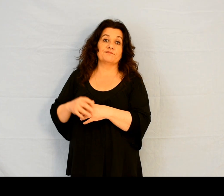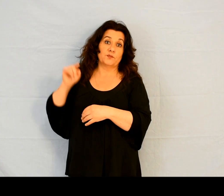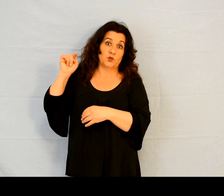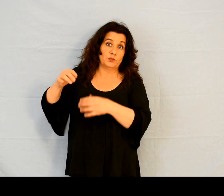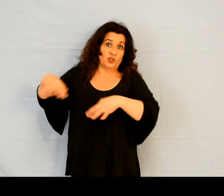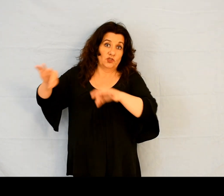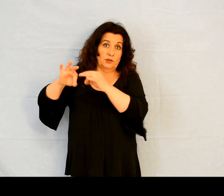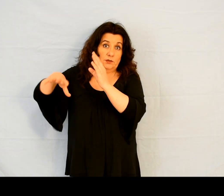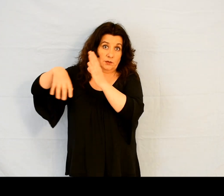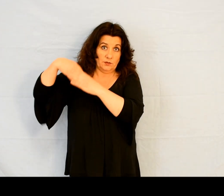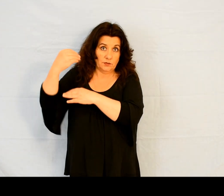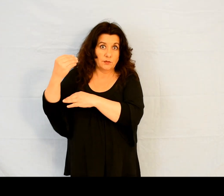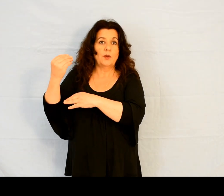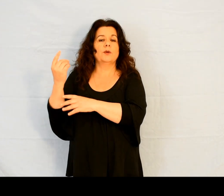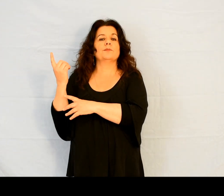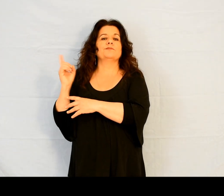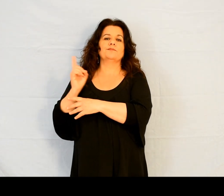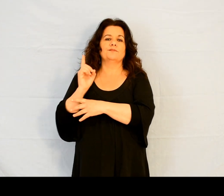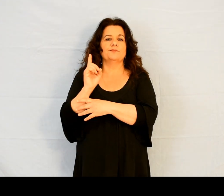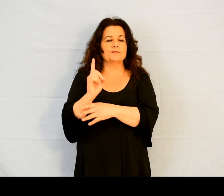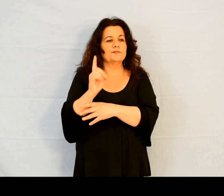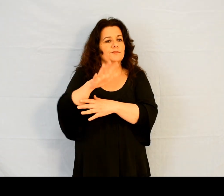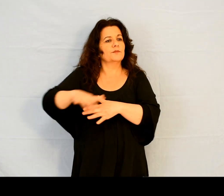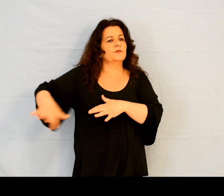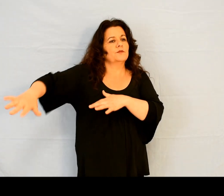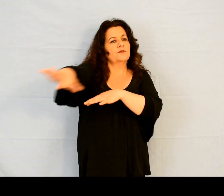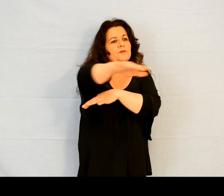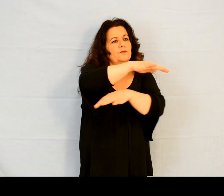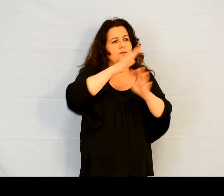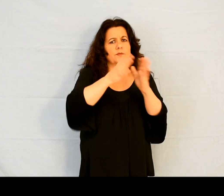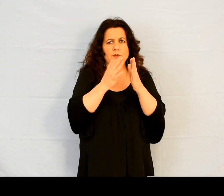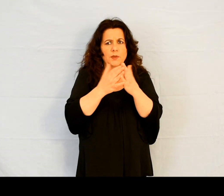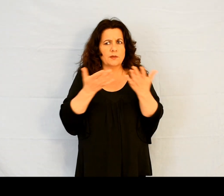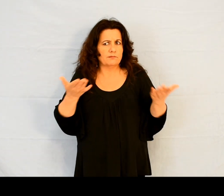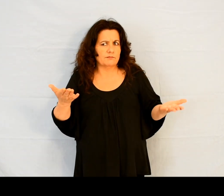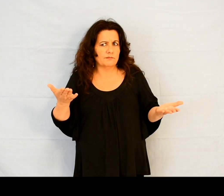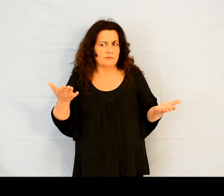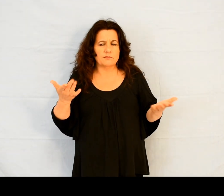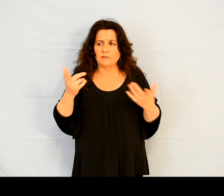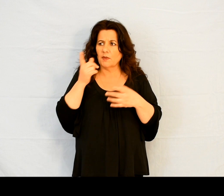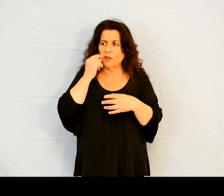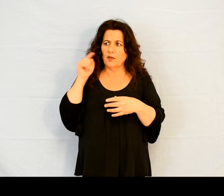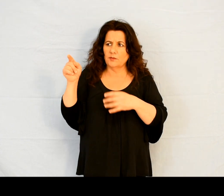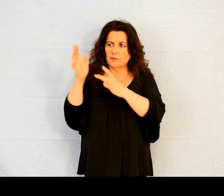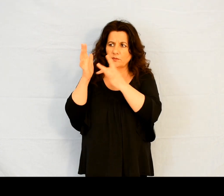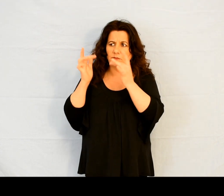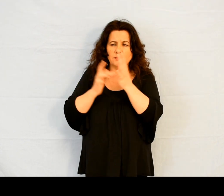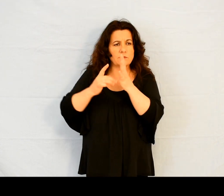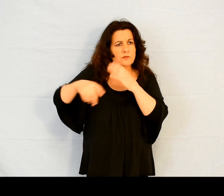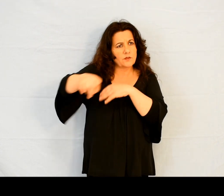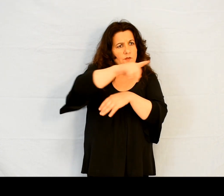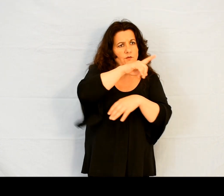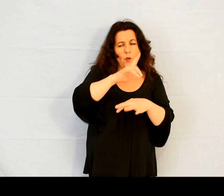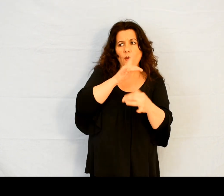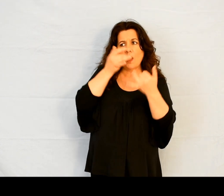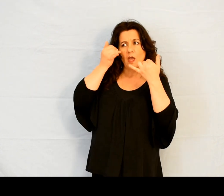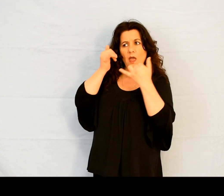homme ?» Ils lui répondirent « S'il n'était pas un malfaiteur, nous ne t'aurions pas livré cet